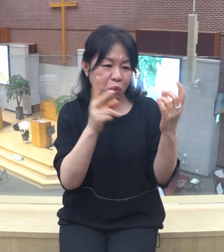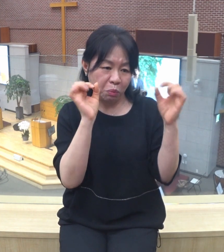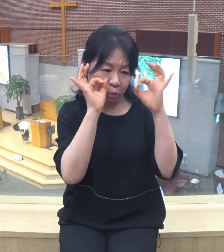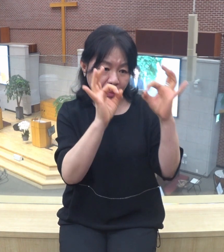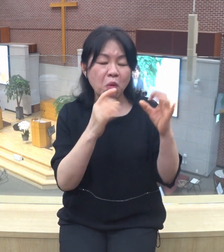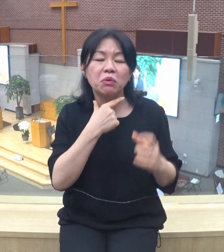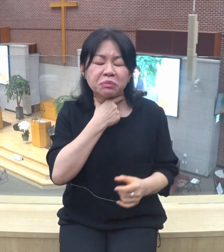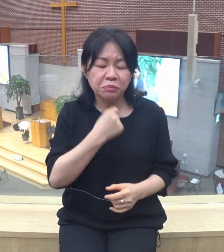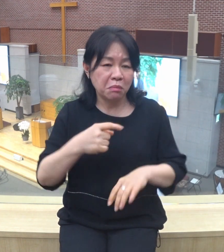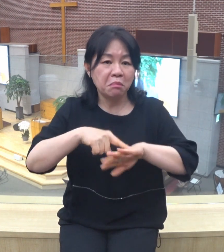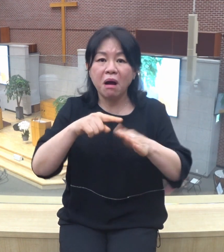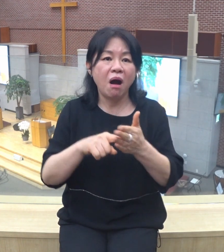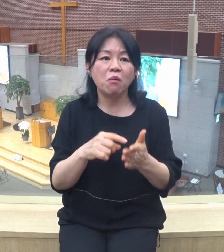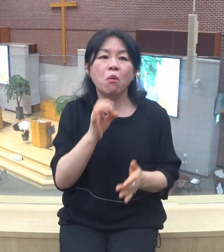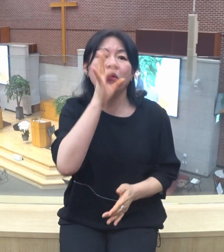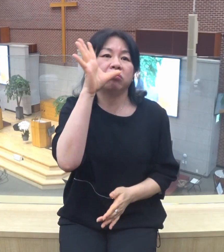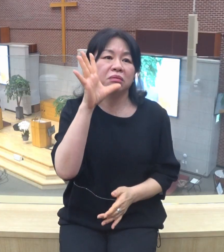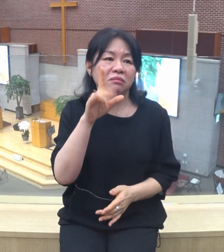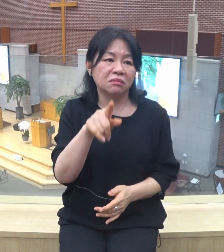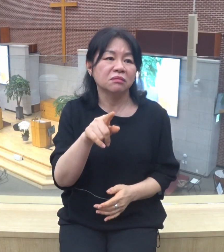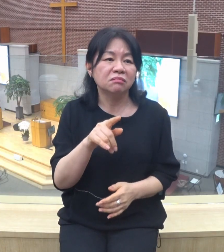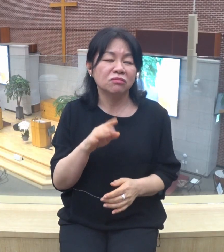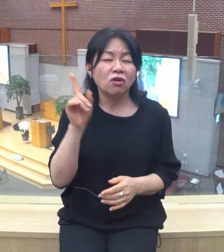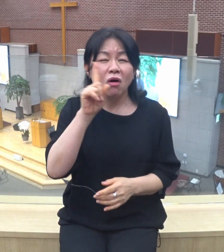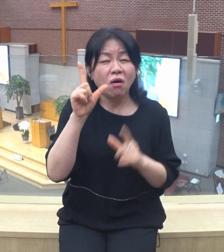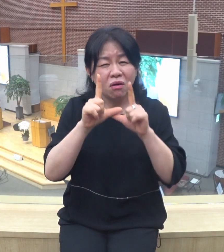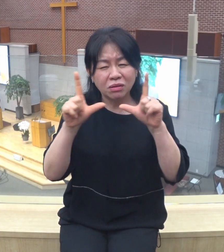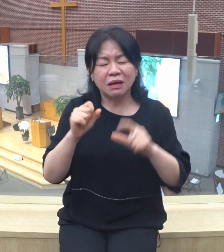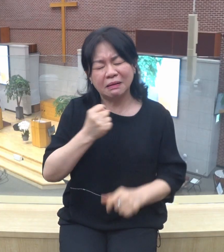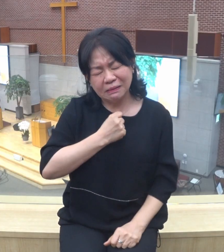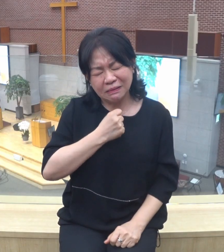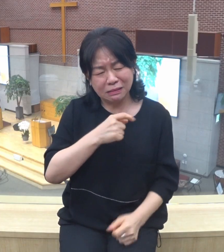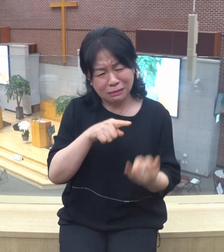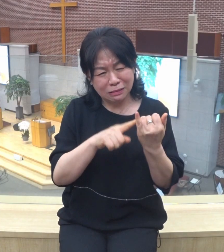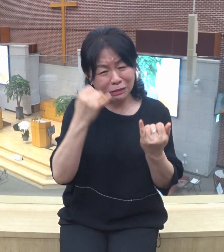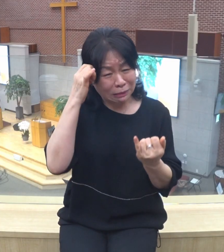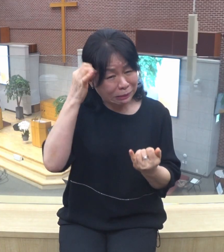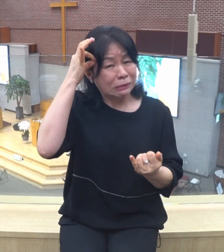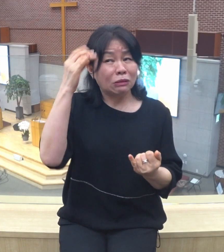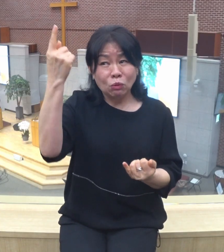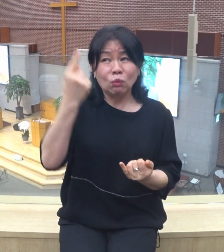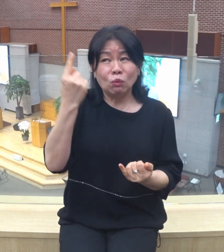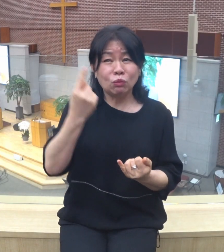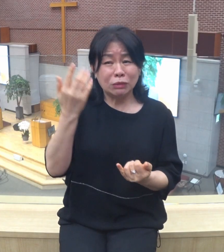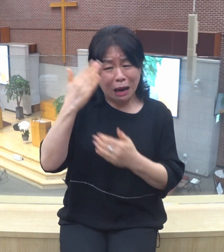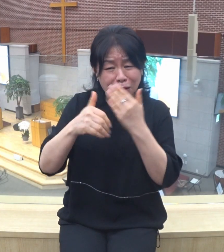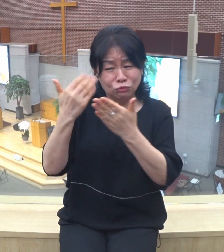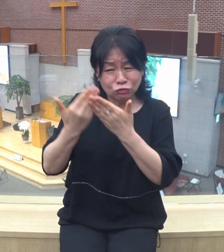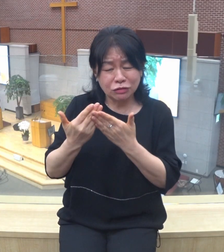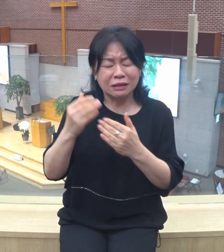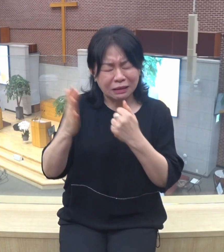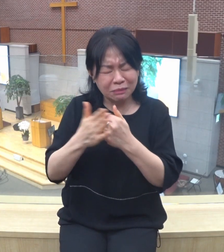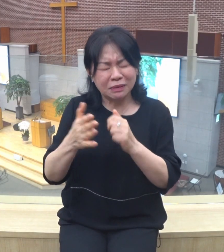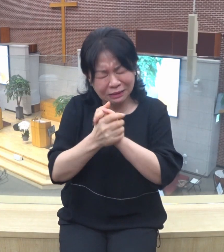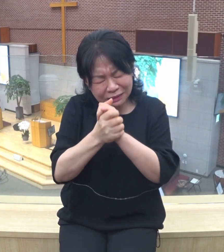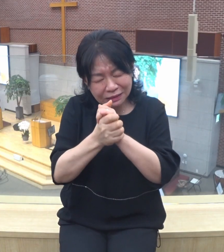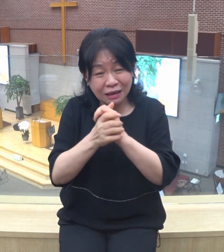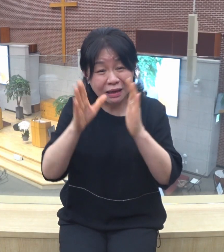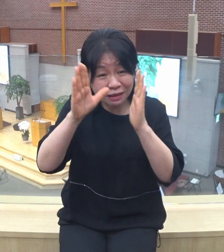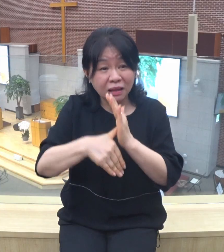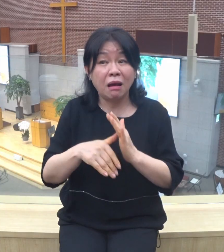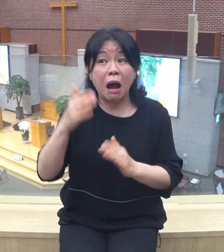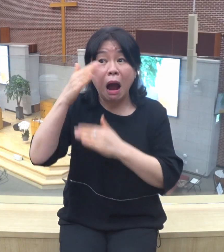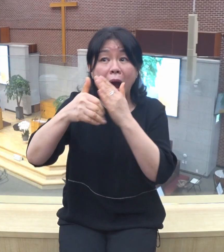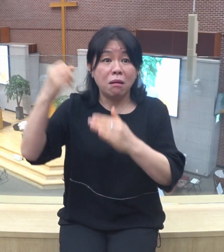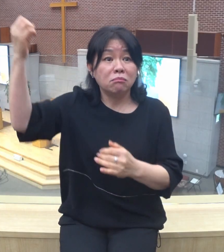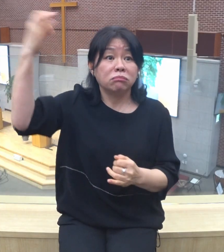마음이 들었습니다. 어느 날 답답한 마음으로 기도하고 있는데 하나님께서 내가 가서 그를